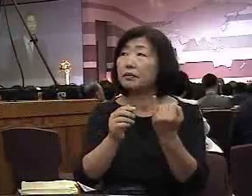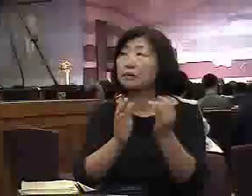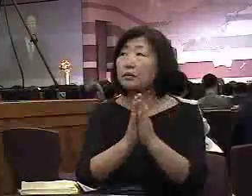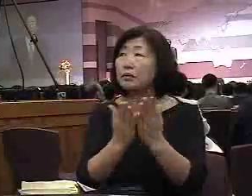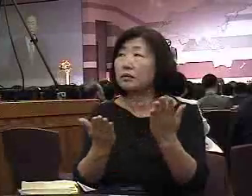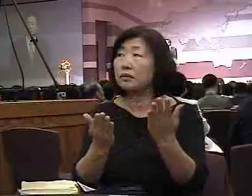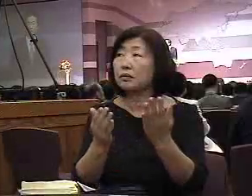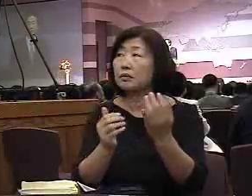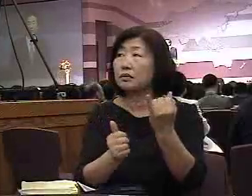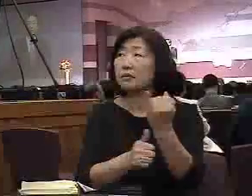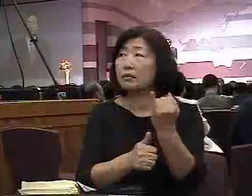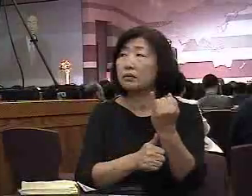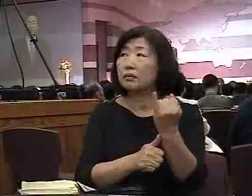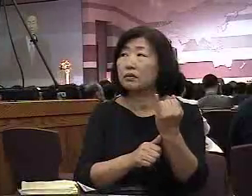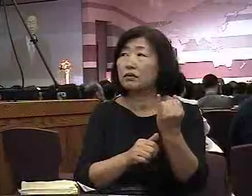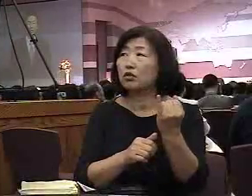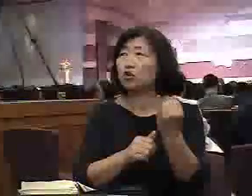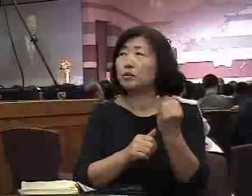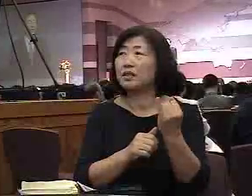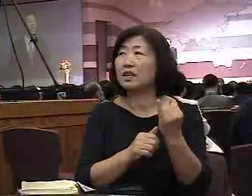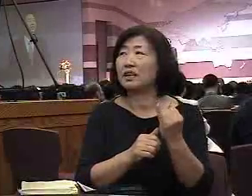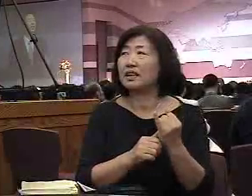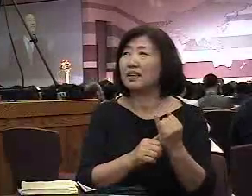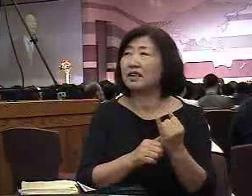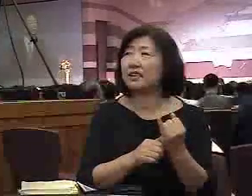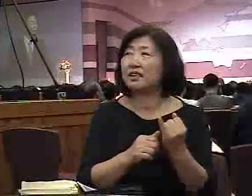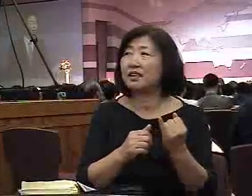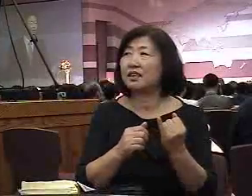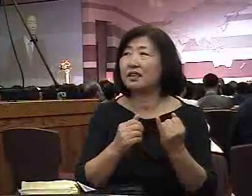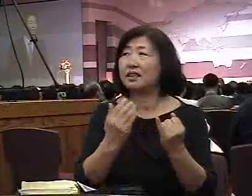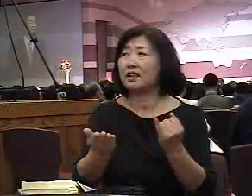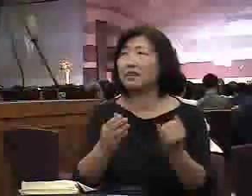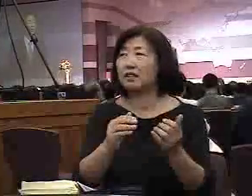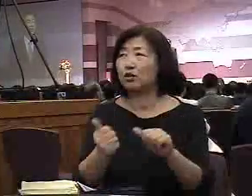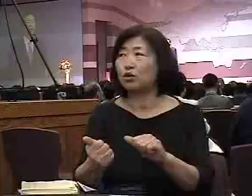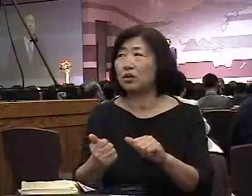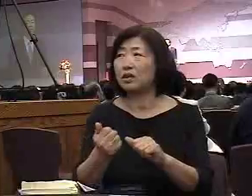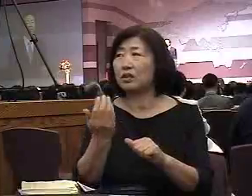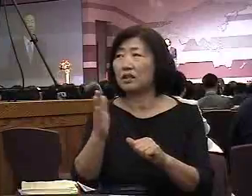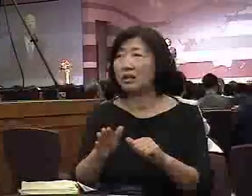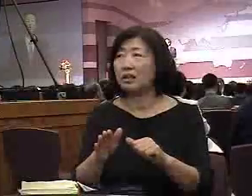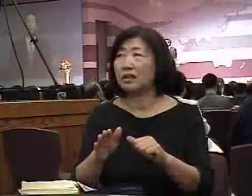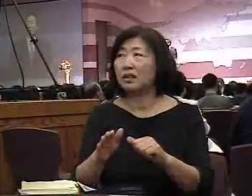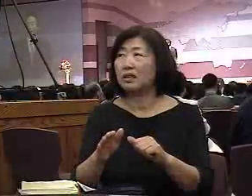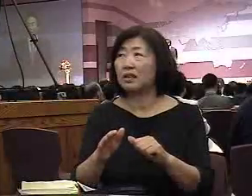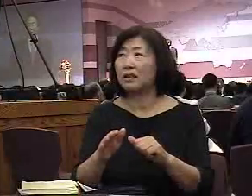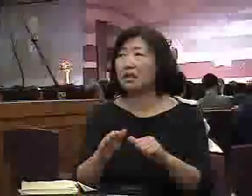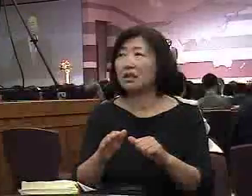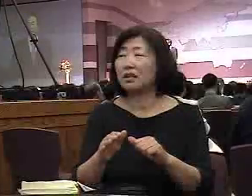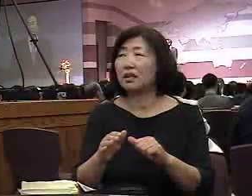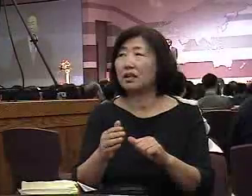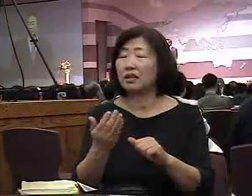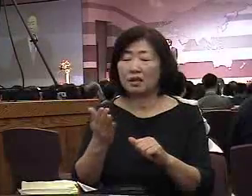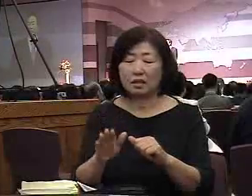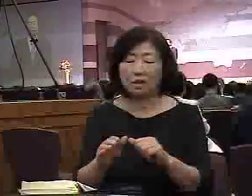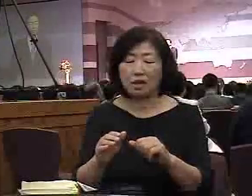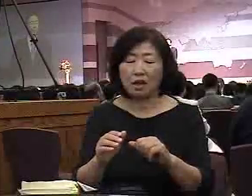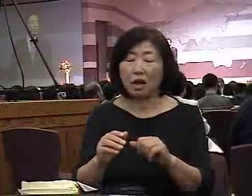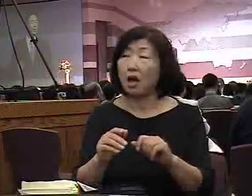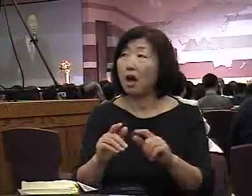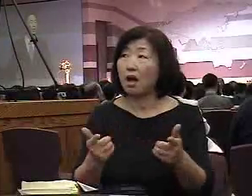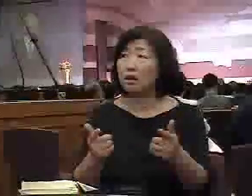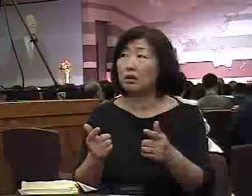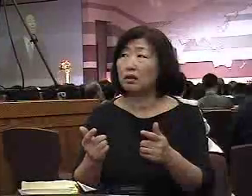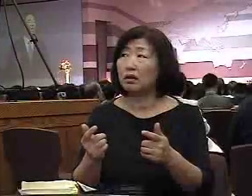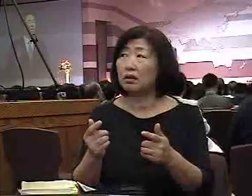나왔는데요. 후속편 제목이 뭔지 아세요? 당신은 죽어요. 그런데 안 죽어요. 제가